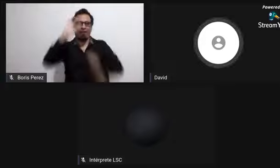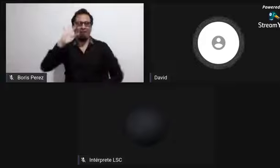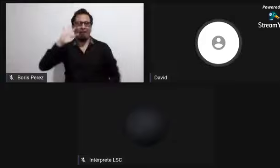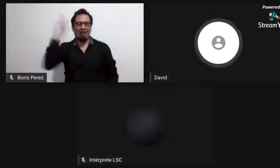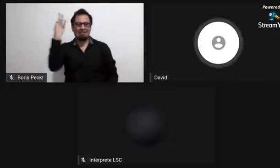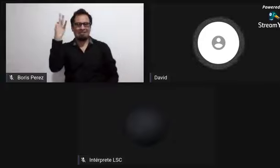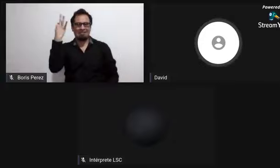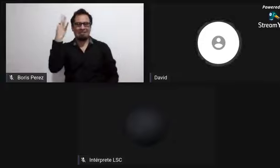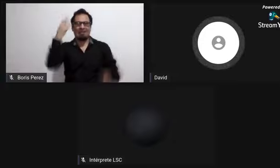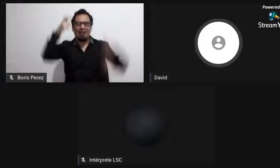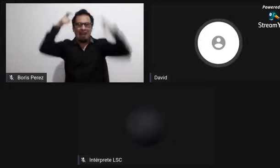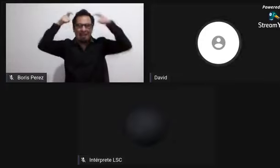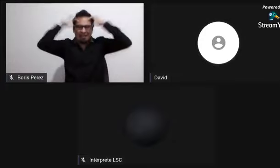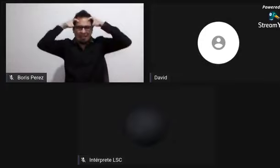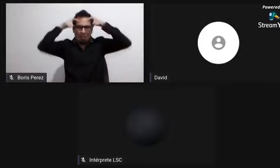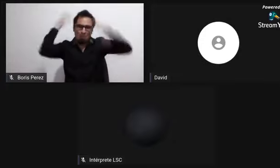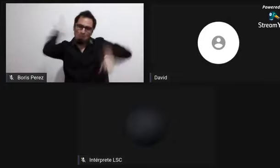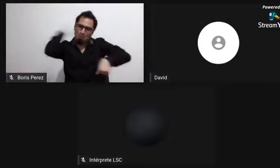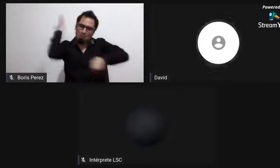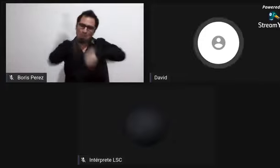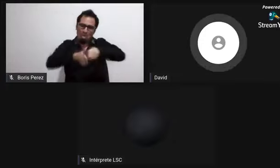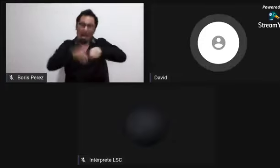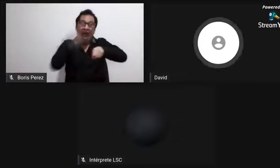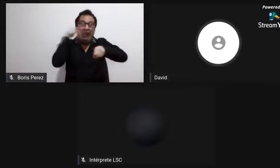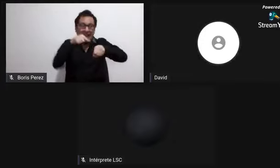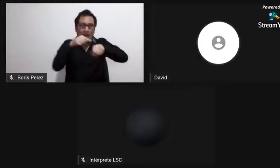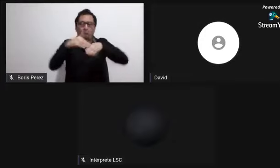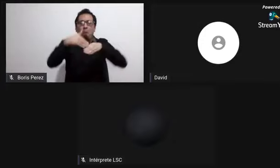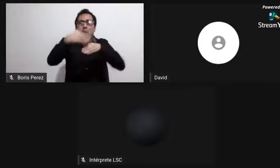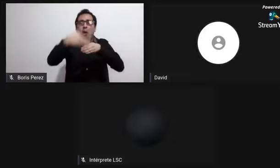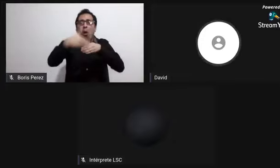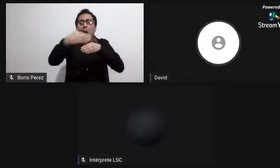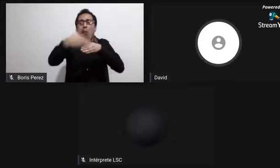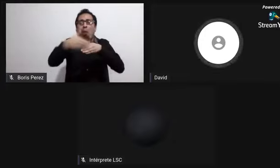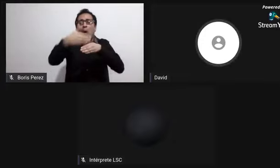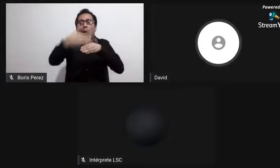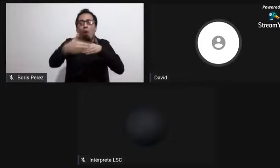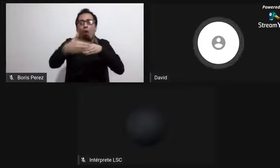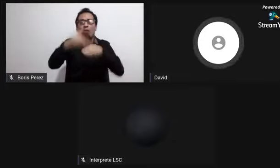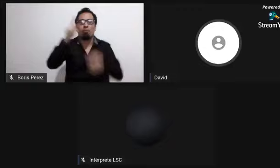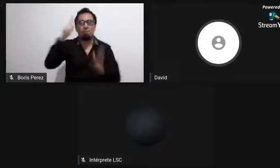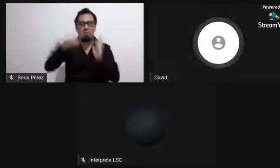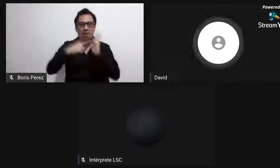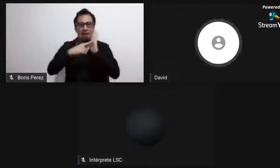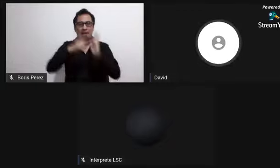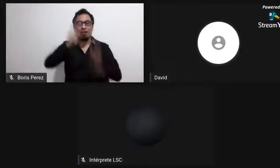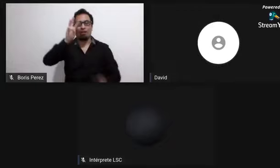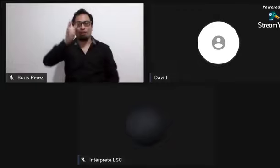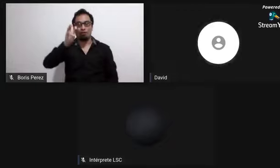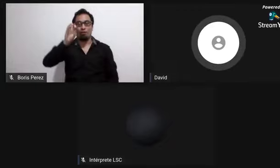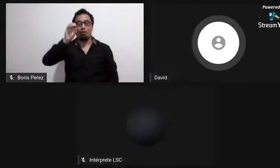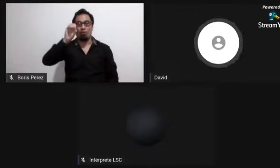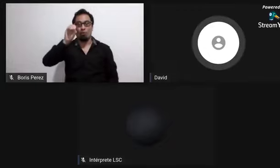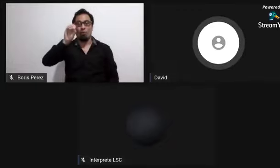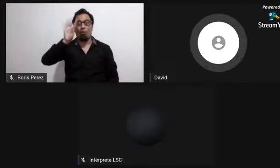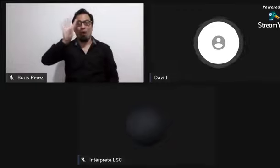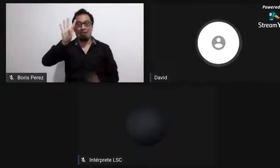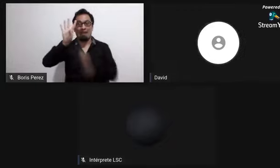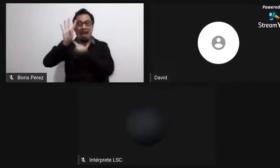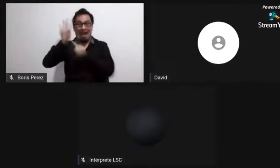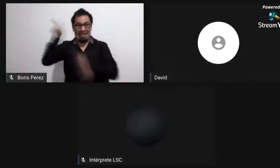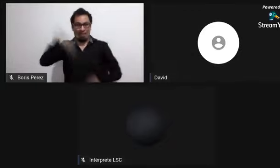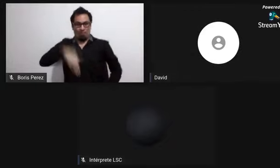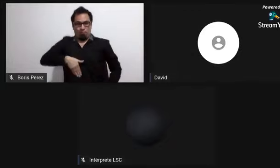resumen de un poco de la historia. Ajaccio nació en esa isla de